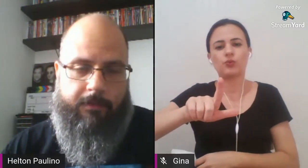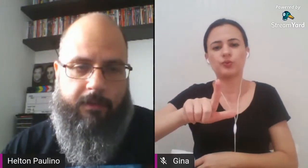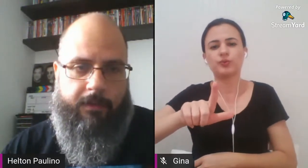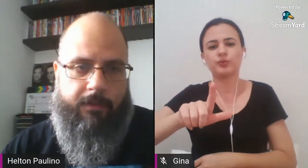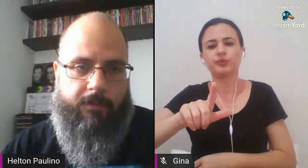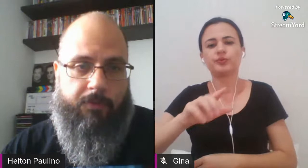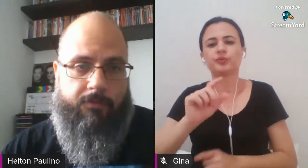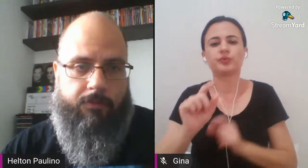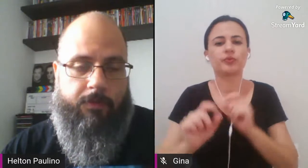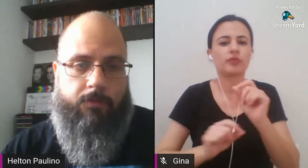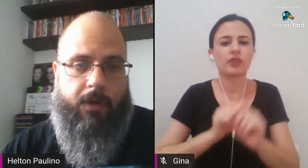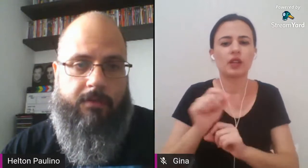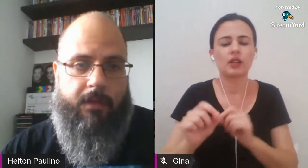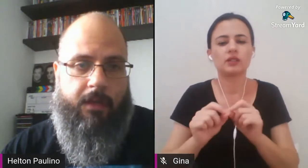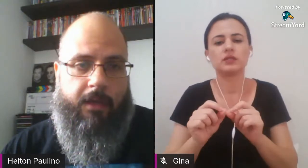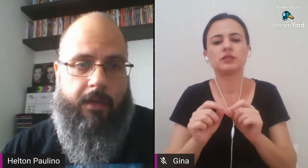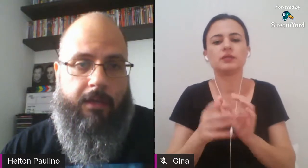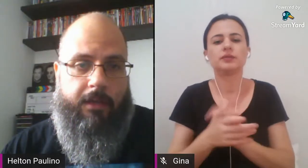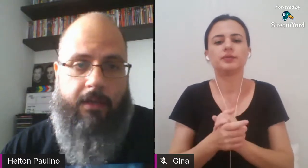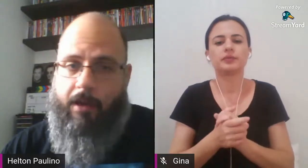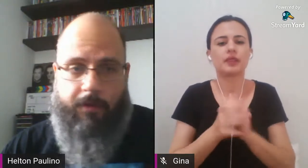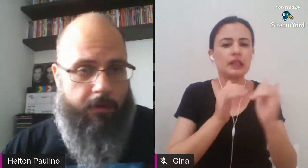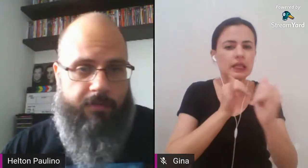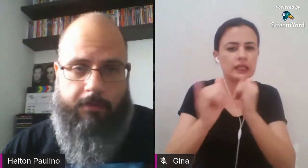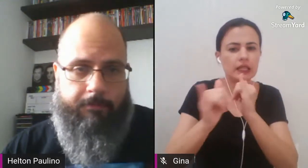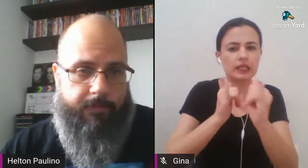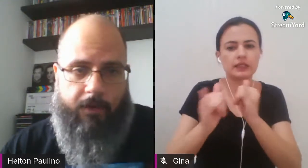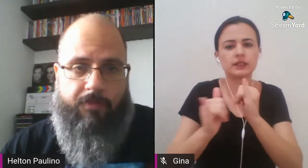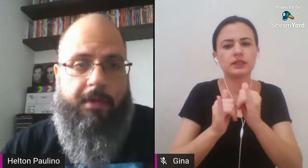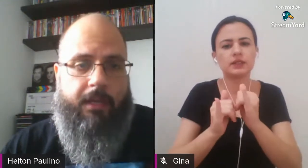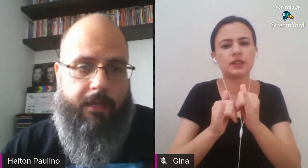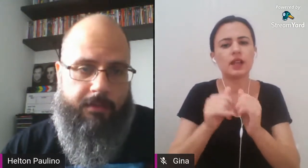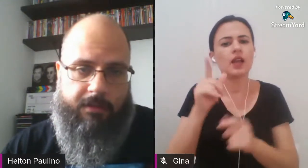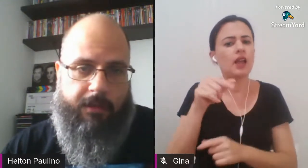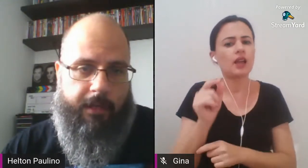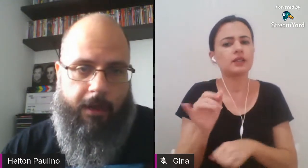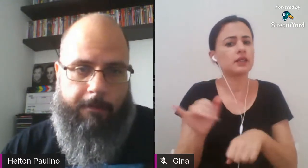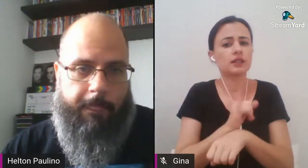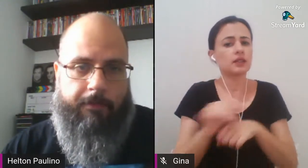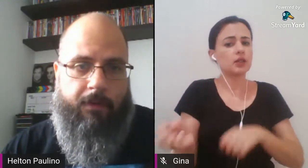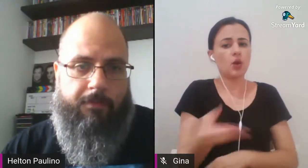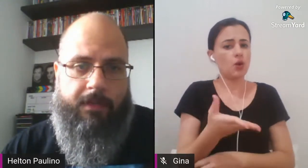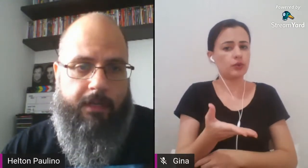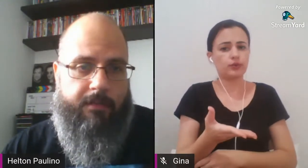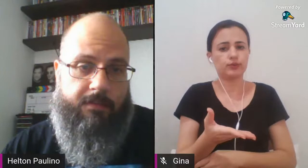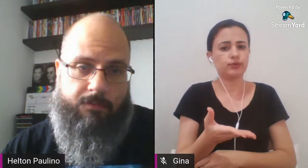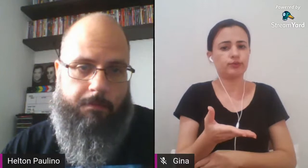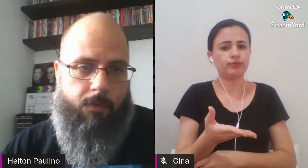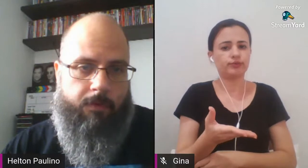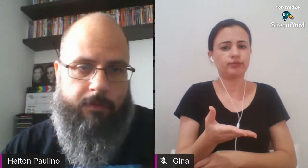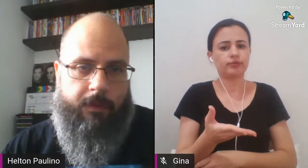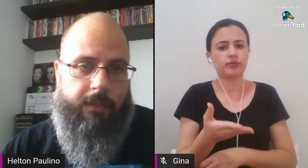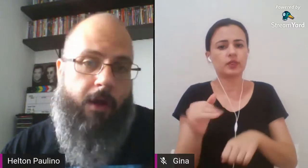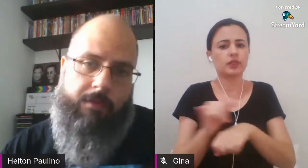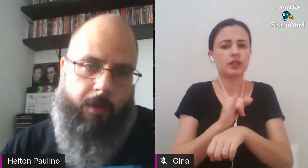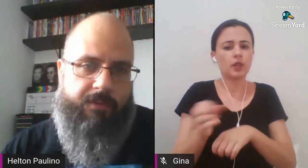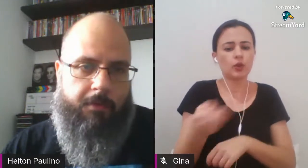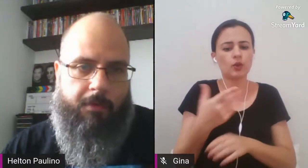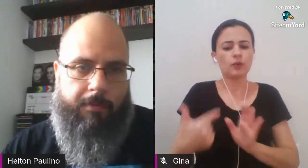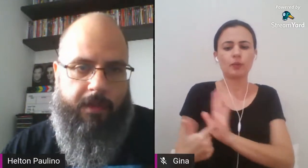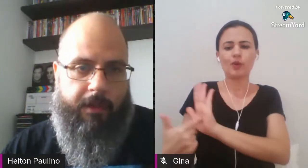né, de exposições virtuais. E é uma nova maneira de se criar, né? Uma nova maneira de se expor.